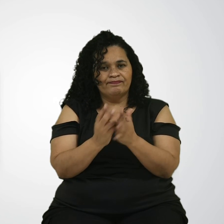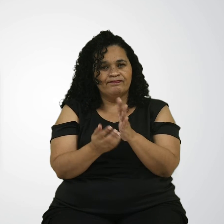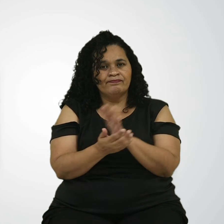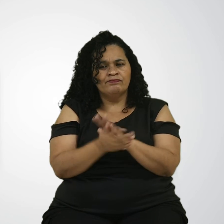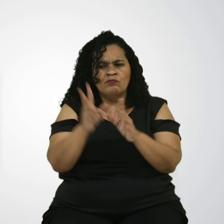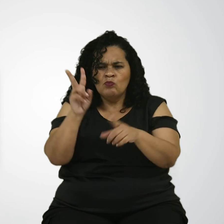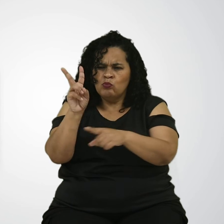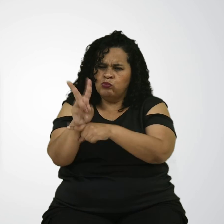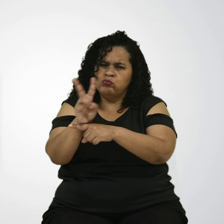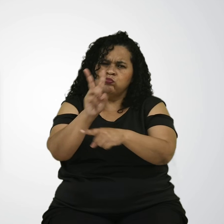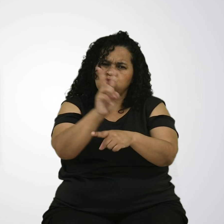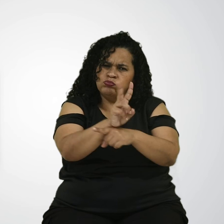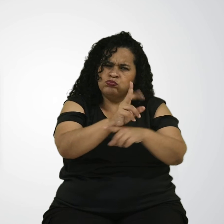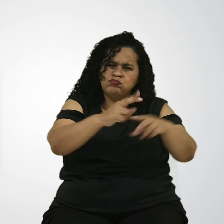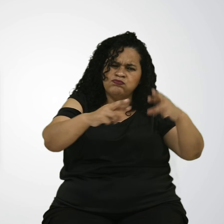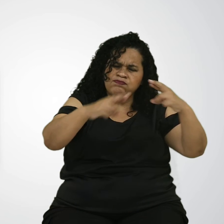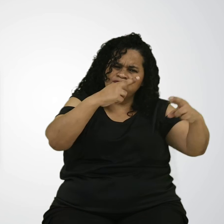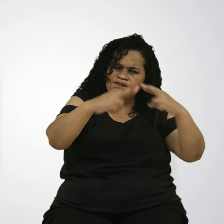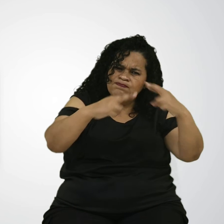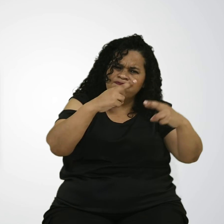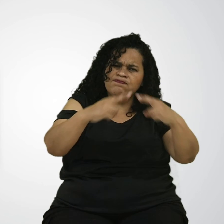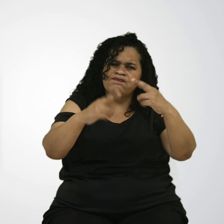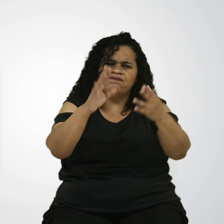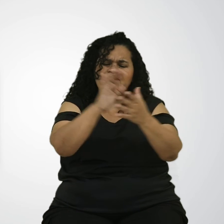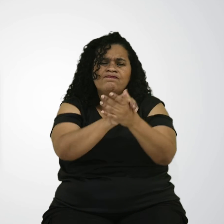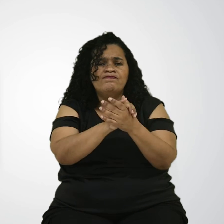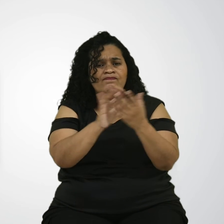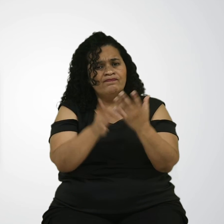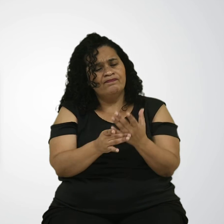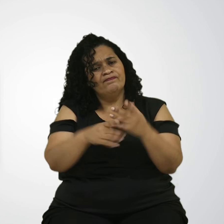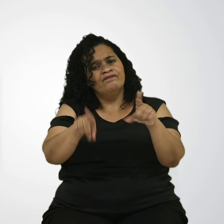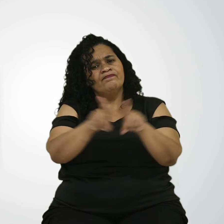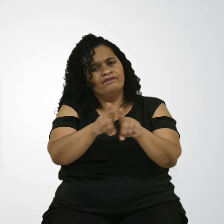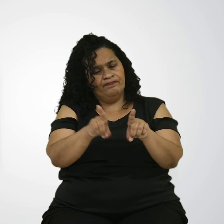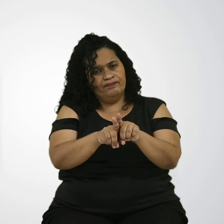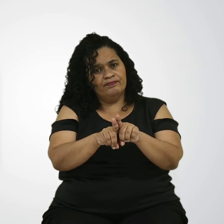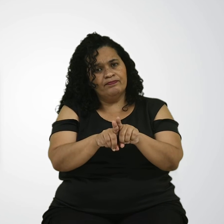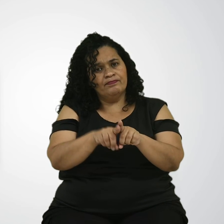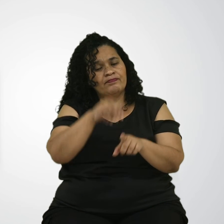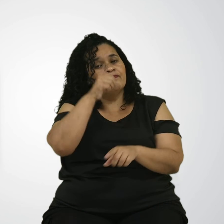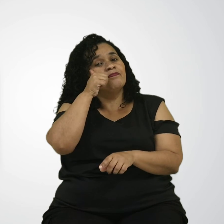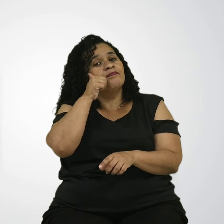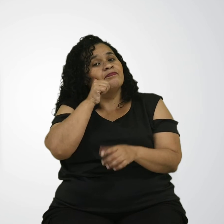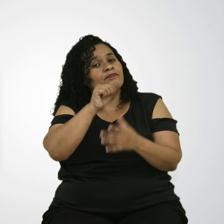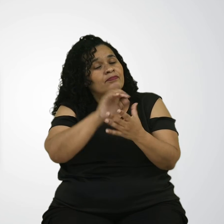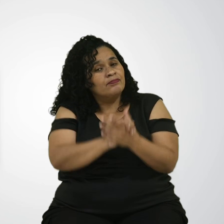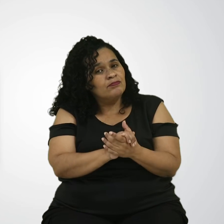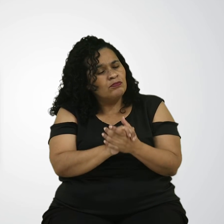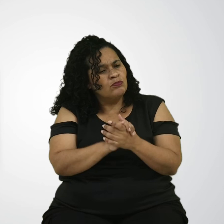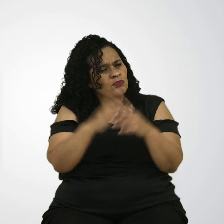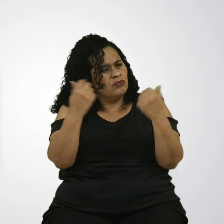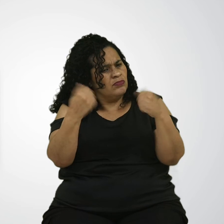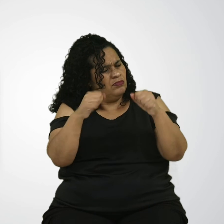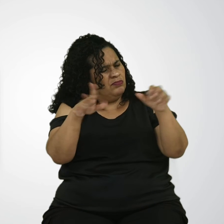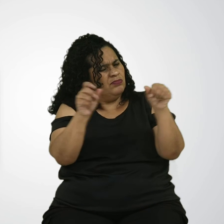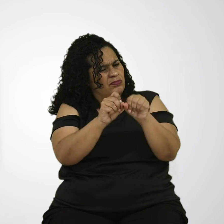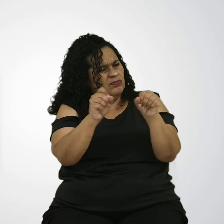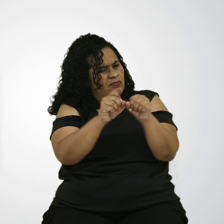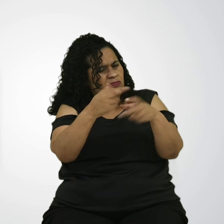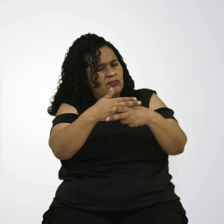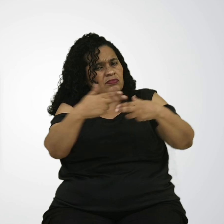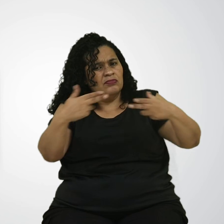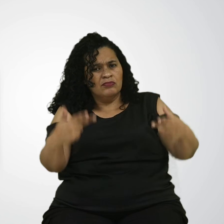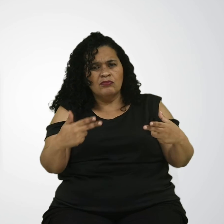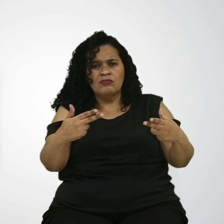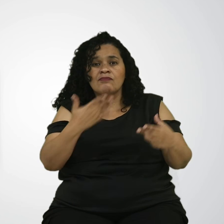Cuide do seu relacionamento, do seu casamento. A esposa faça o que precisa ser feito para que o seu casamento seja mantido, seja cada